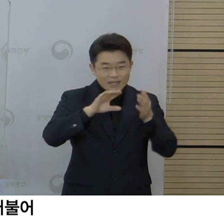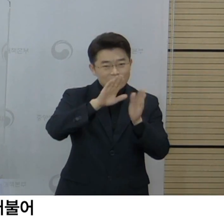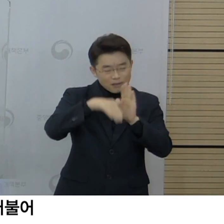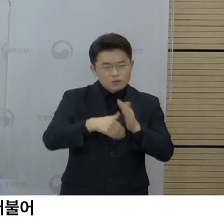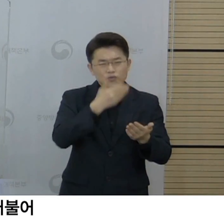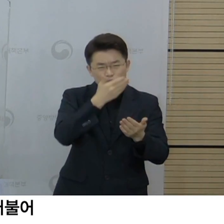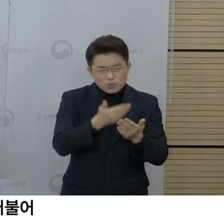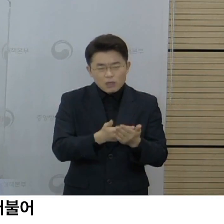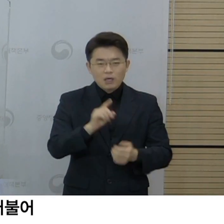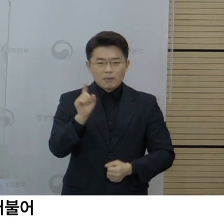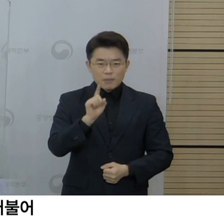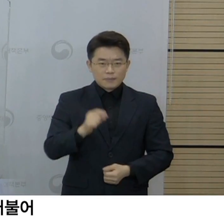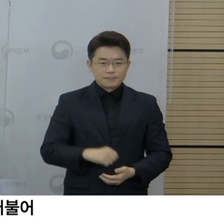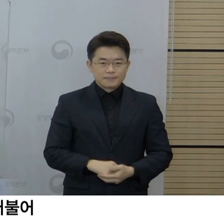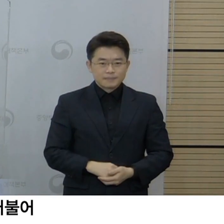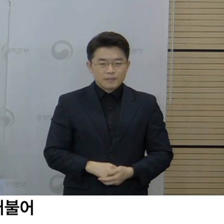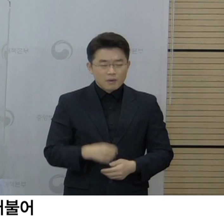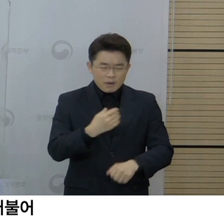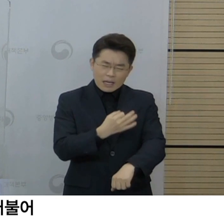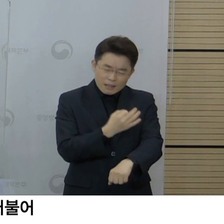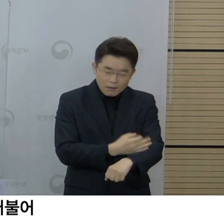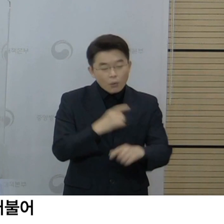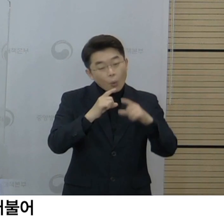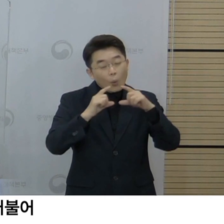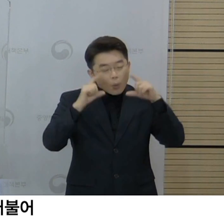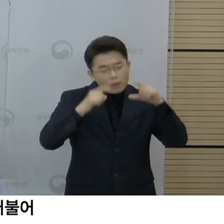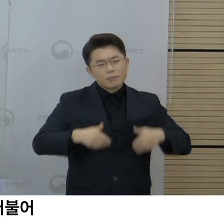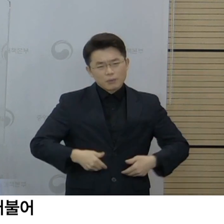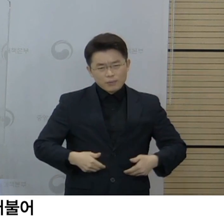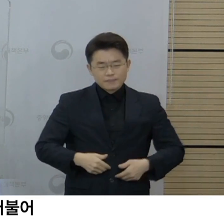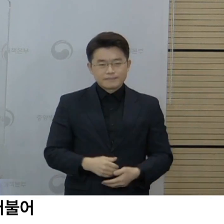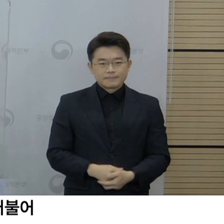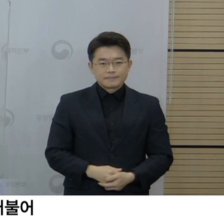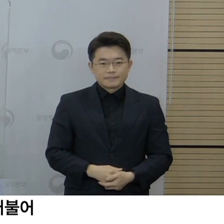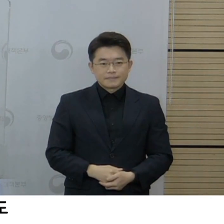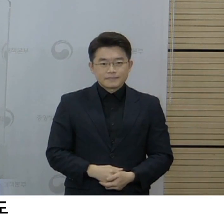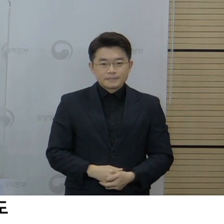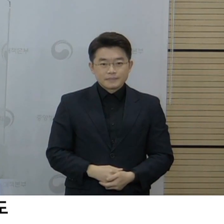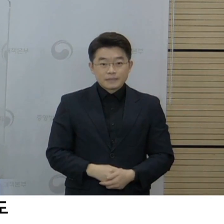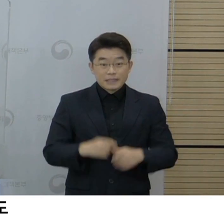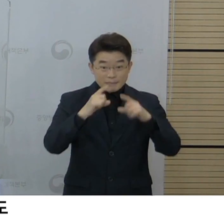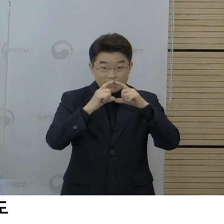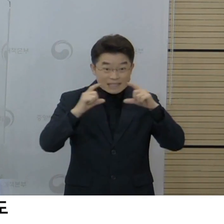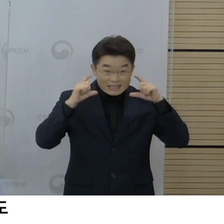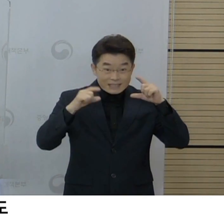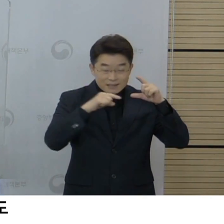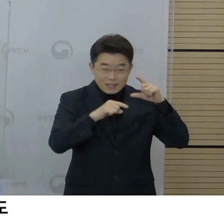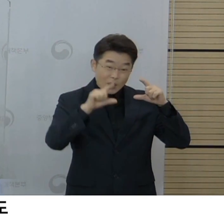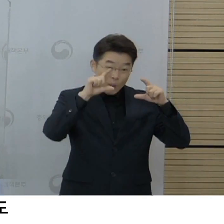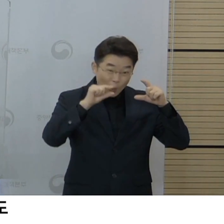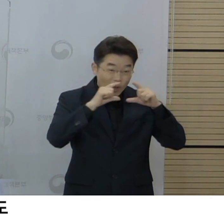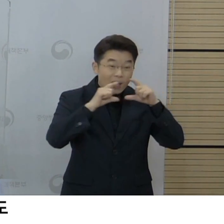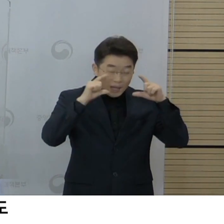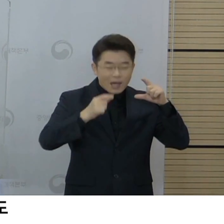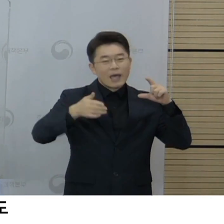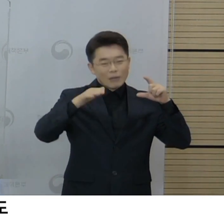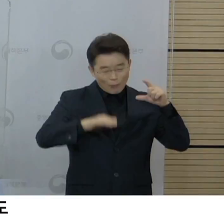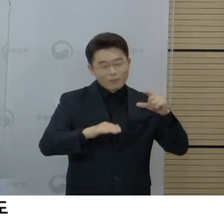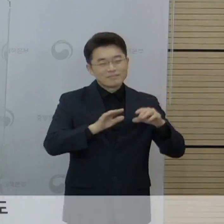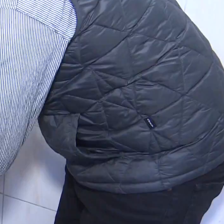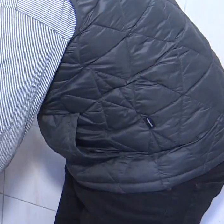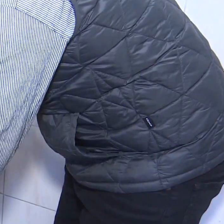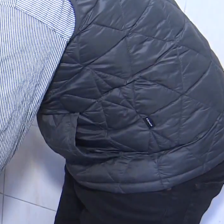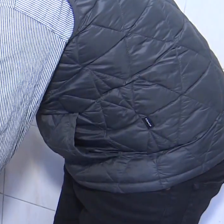것은 보호성과 더불어 편의성입니다. 그러므로 현재 권장되고 있는 마스크를 사용하신다 그래도 예방에는 상당한 도움을 받으실 수